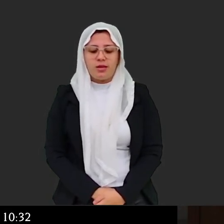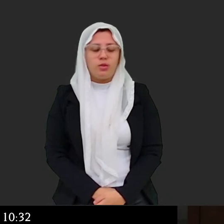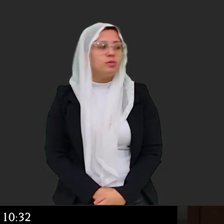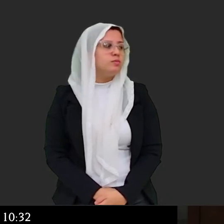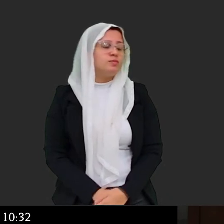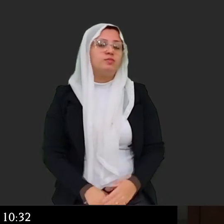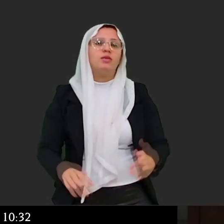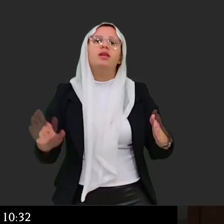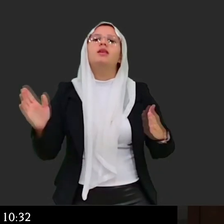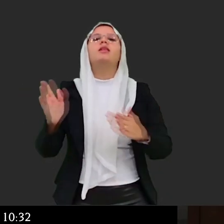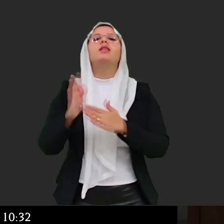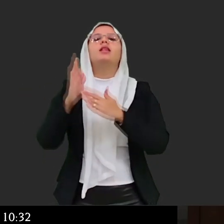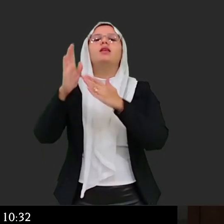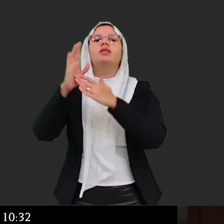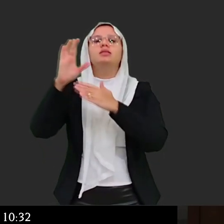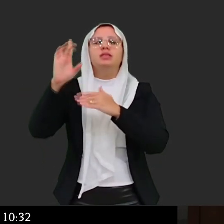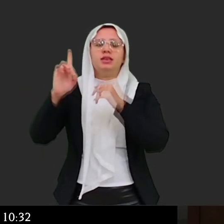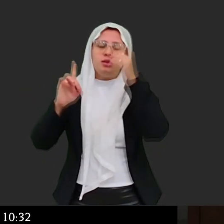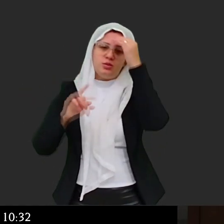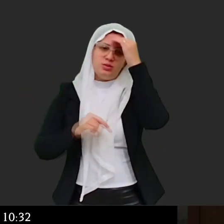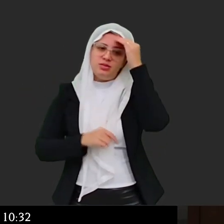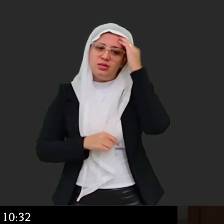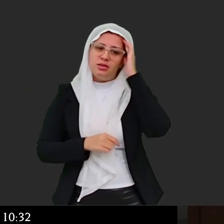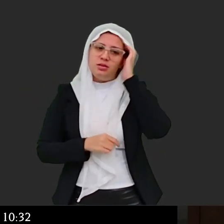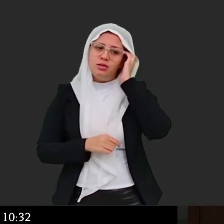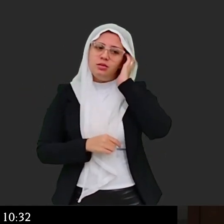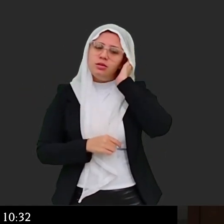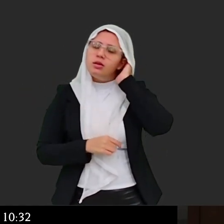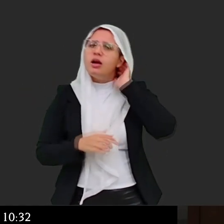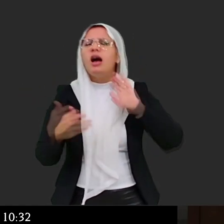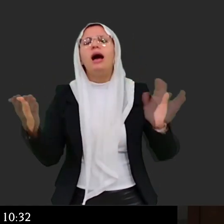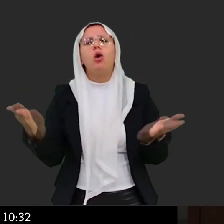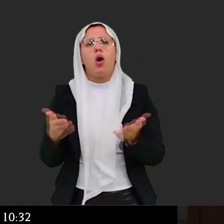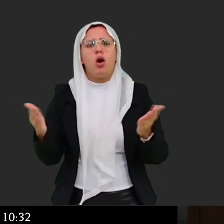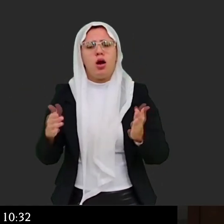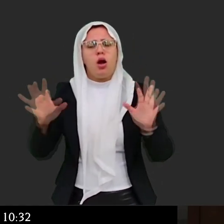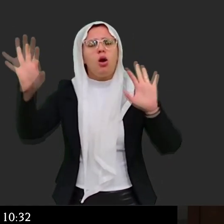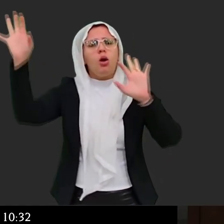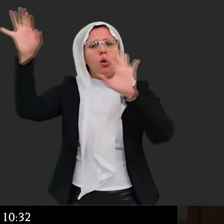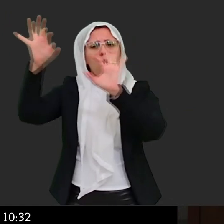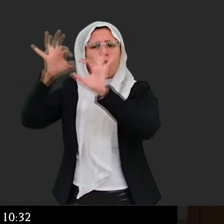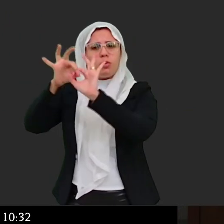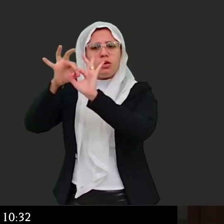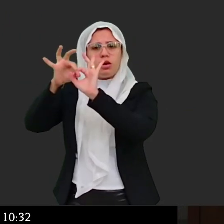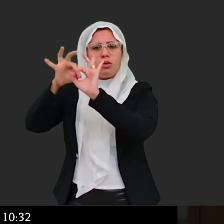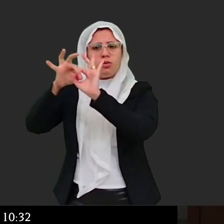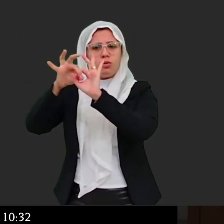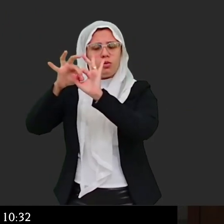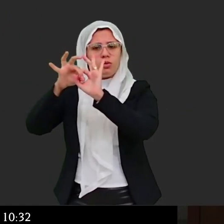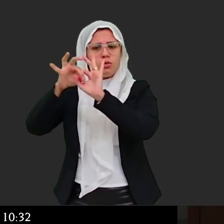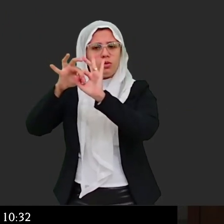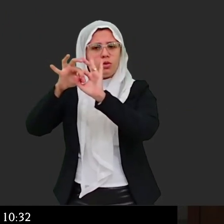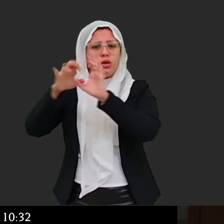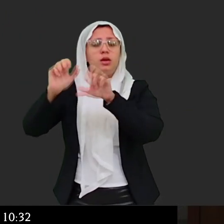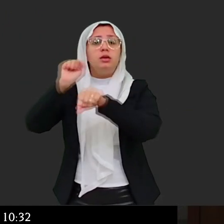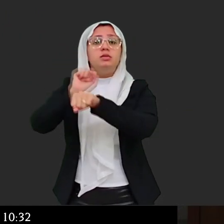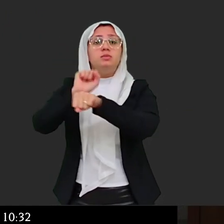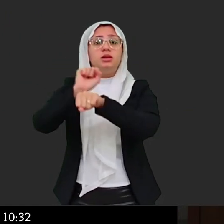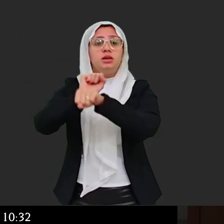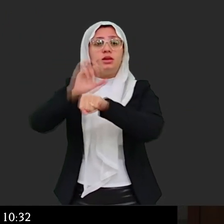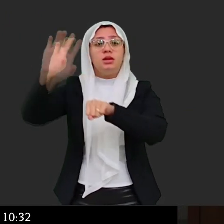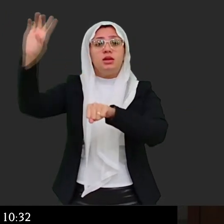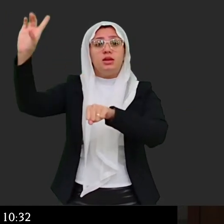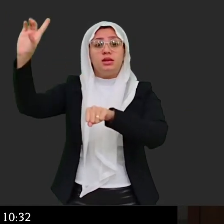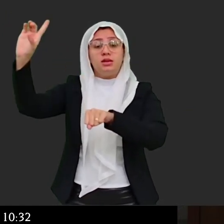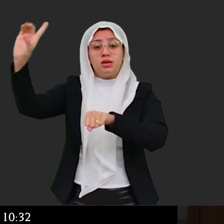Louvado seja o Senhor. Agora, irmãos, vamos continuar em comunhão e aguardar que o Senhor nos envie